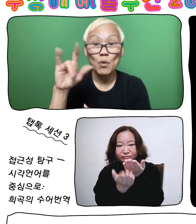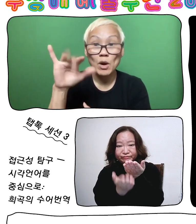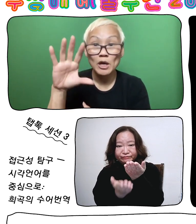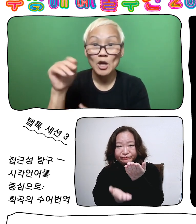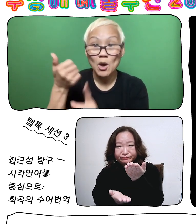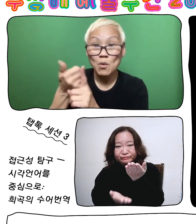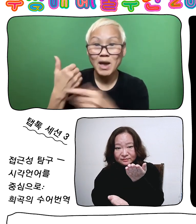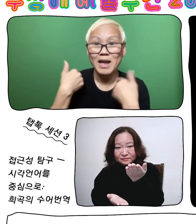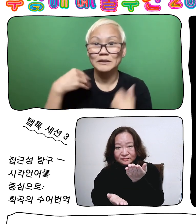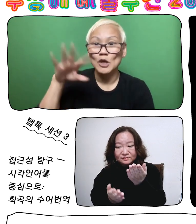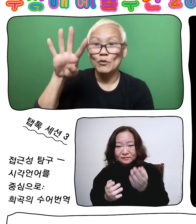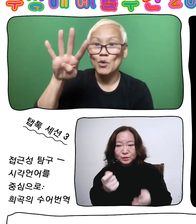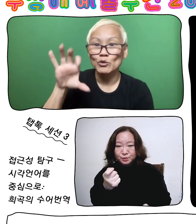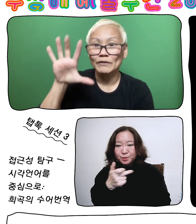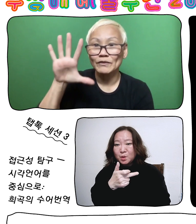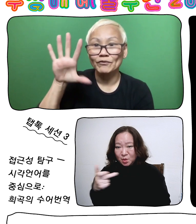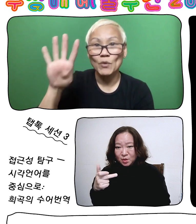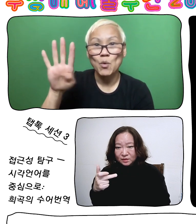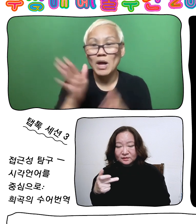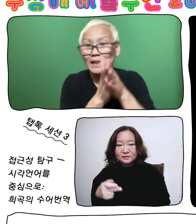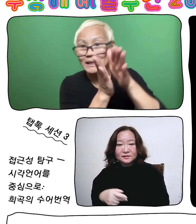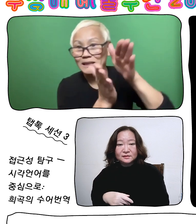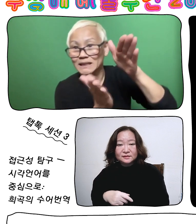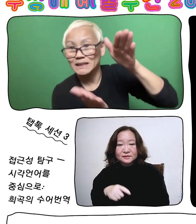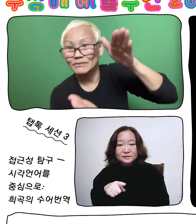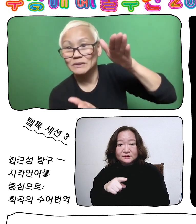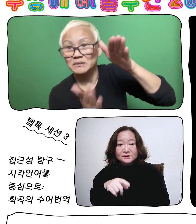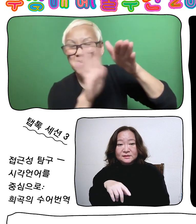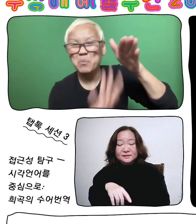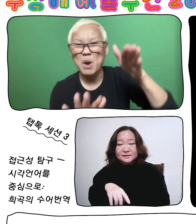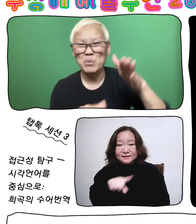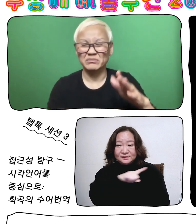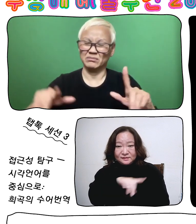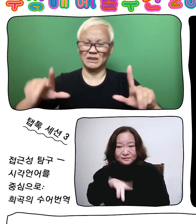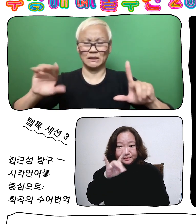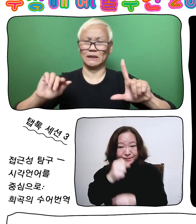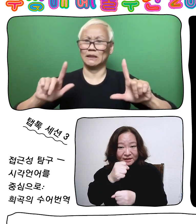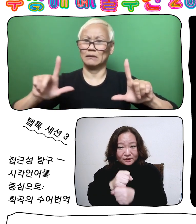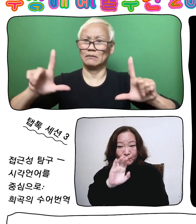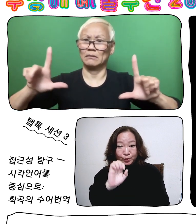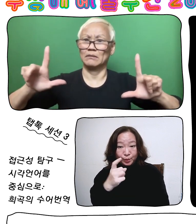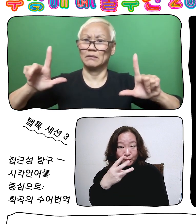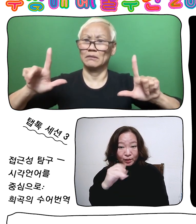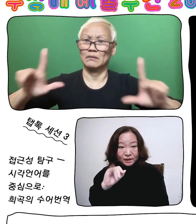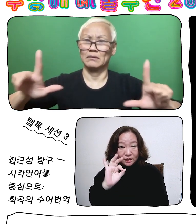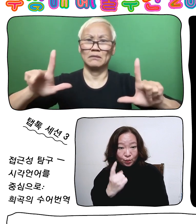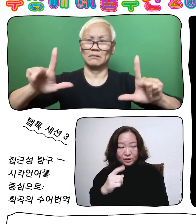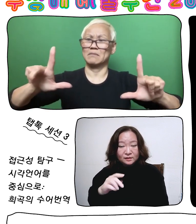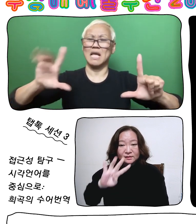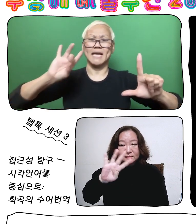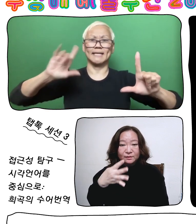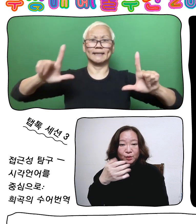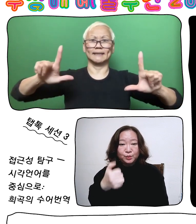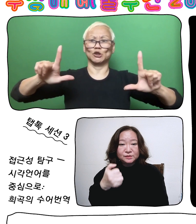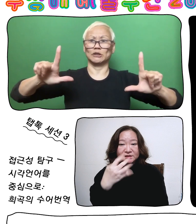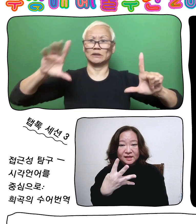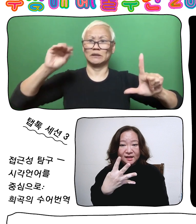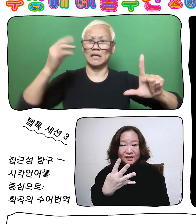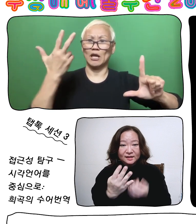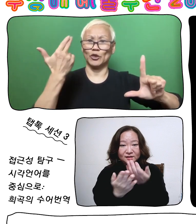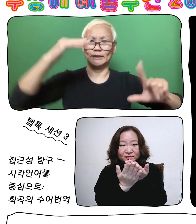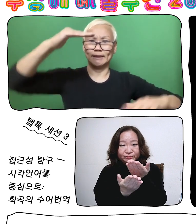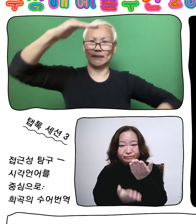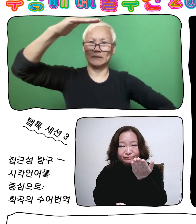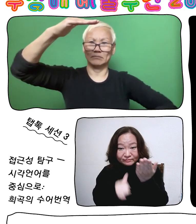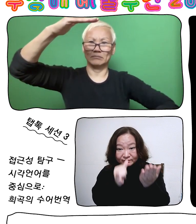가로 6인치인 사절판에 비해서 이절판은 가로 8인치 정도로 그 크기가 더 큽니다.